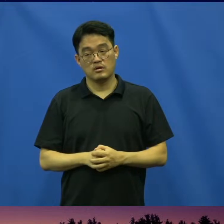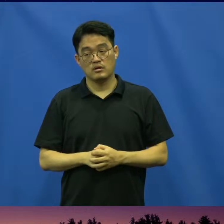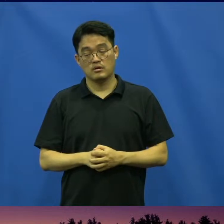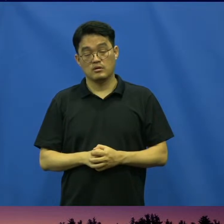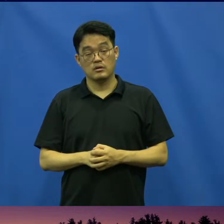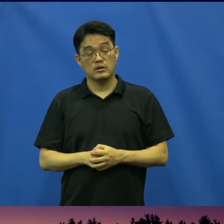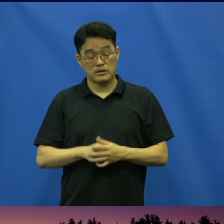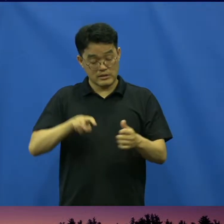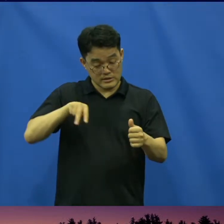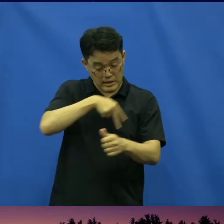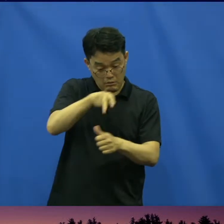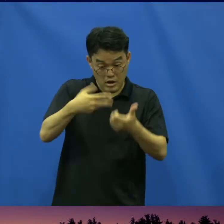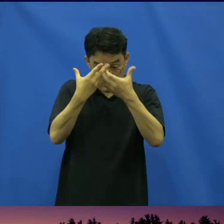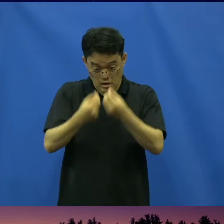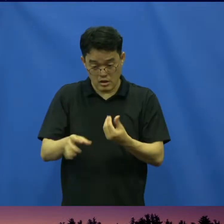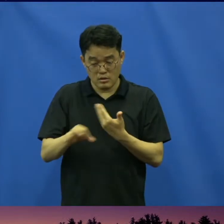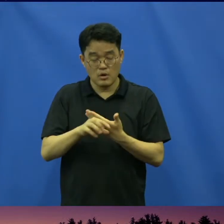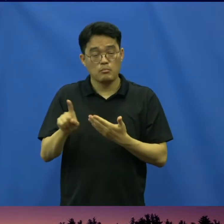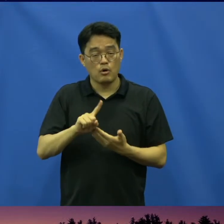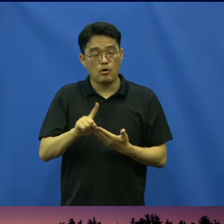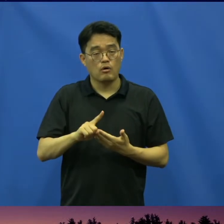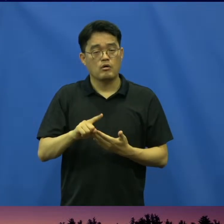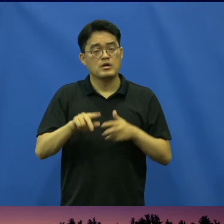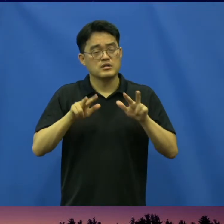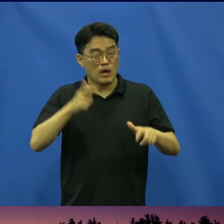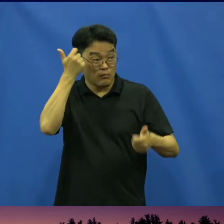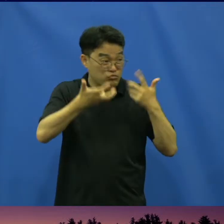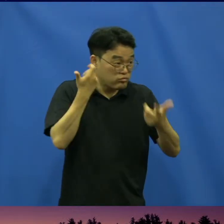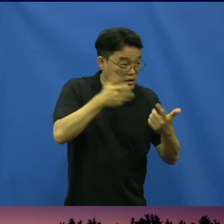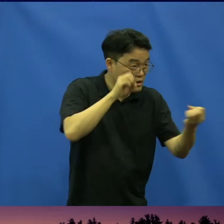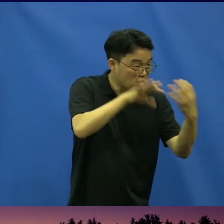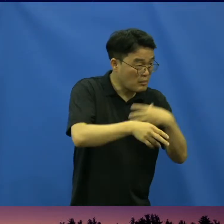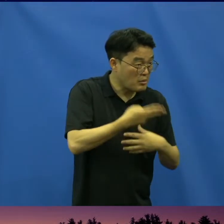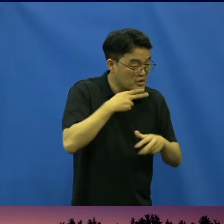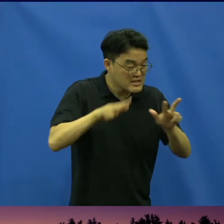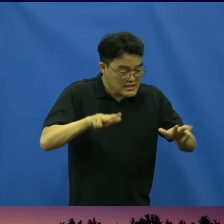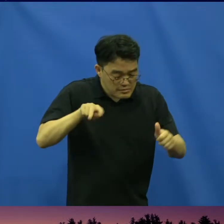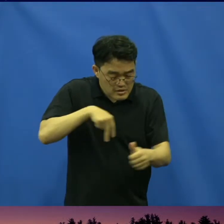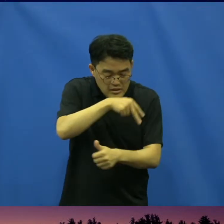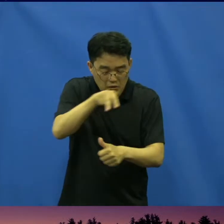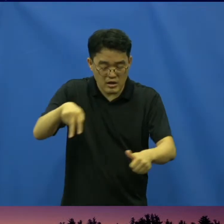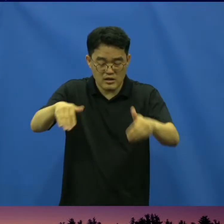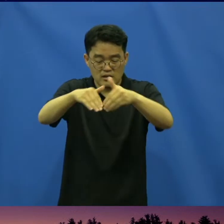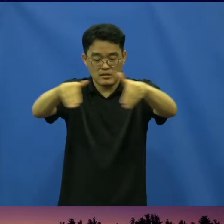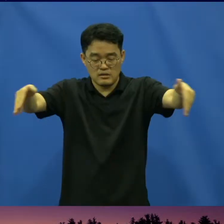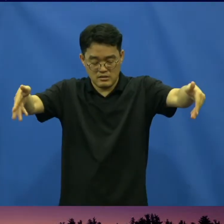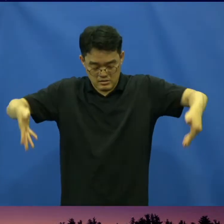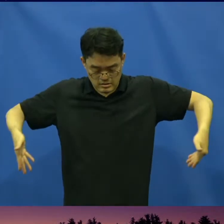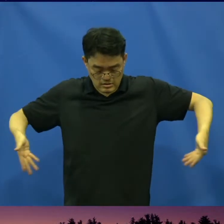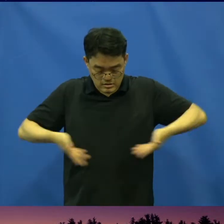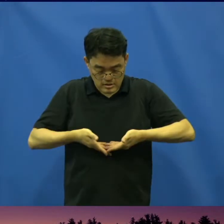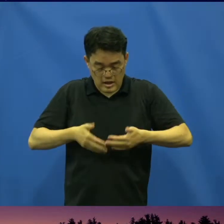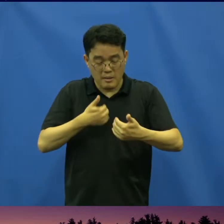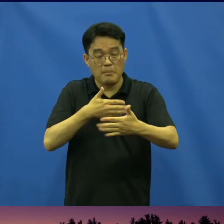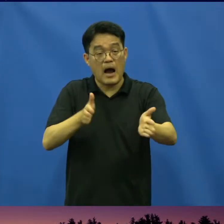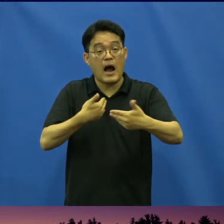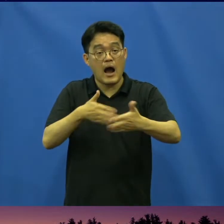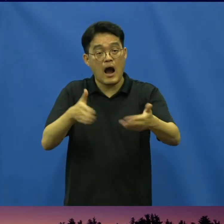지어 박으면서 피를 철철 흘리며 죽어가고 있는 모습을 현대인의 모습으로 그려주고 있는 거예요. 답이 없는